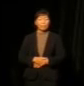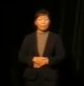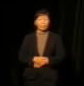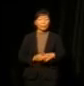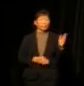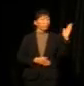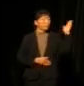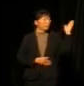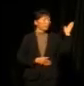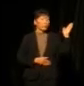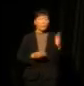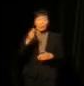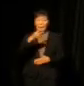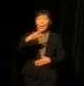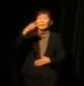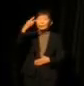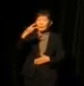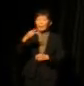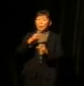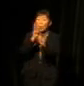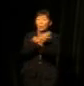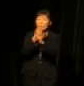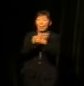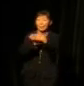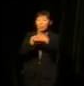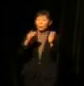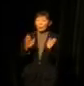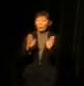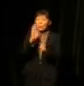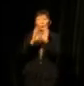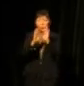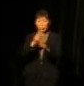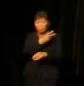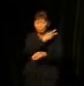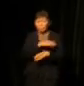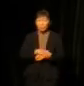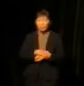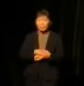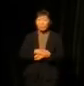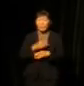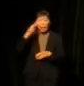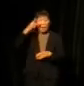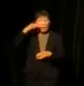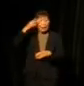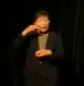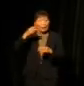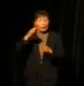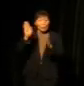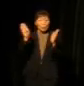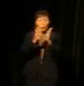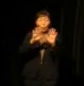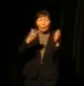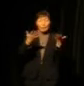はい、これは2階の研修室の様子です。ガラス戸のないスチールの戸棚は